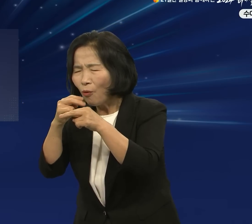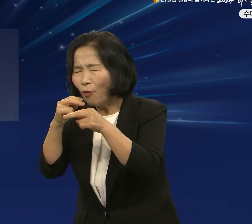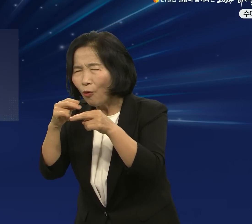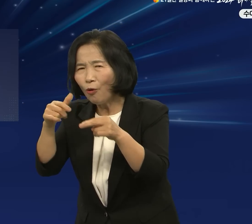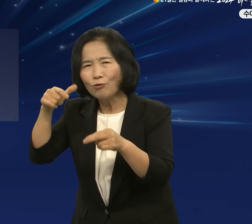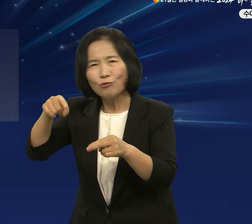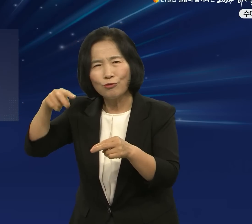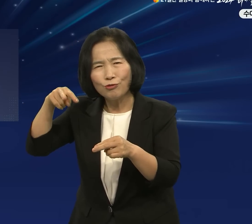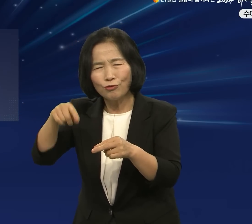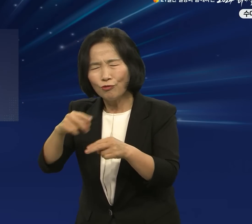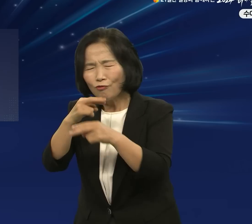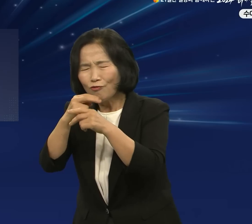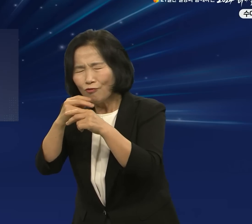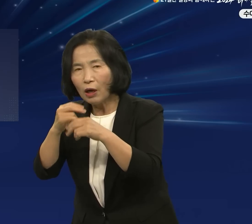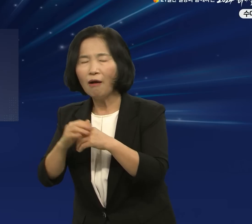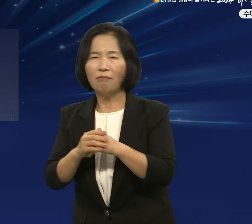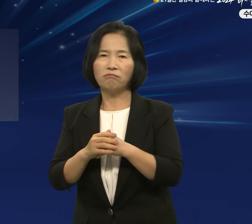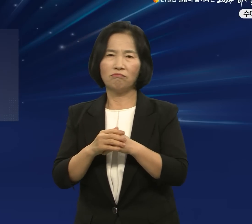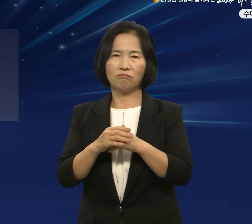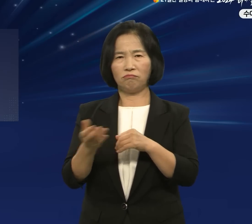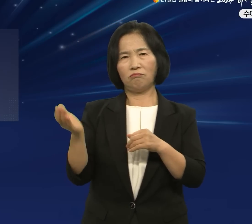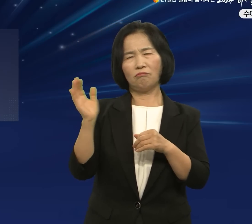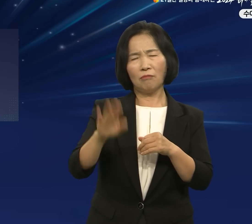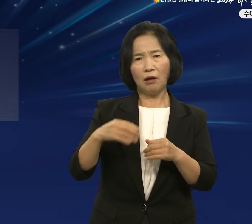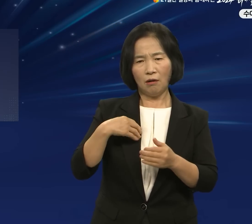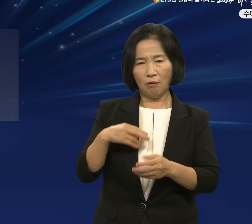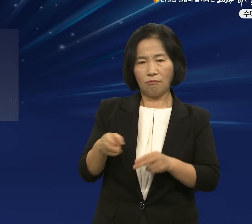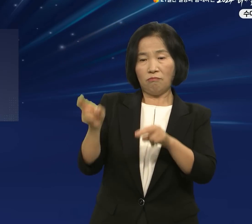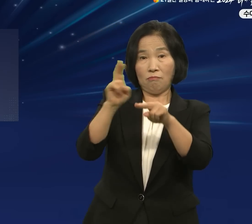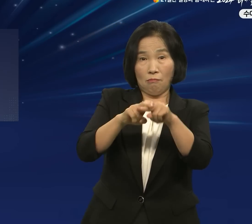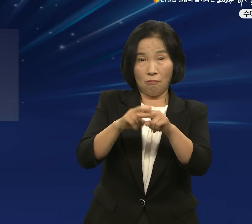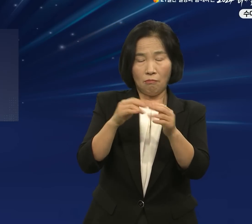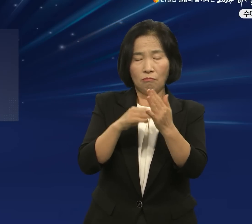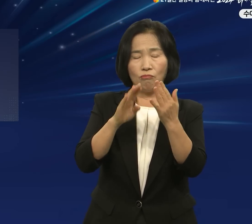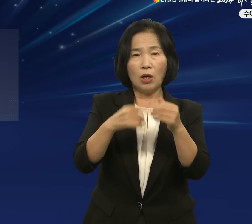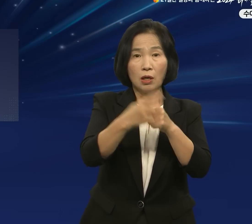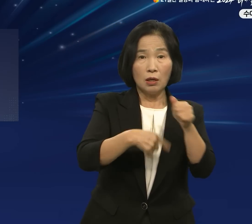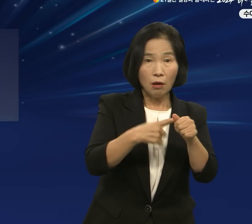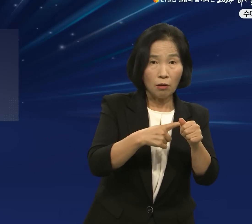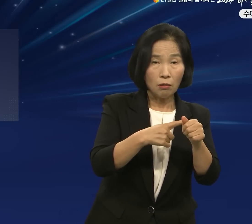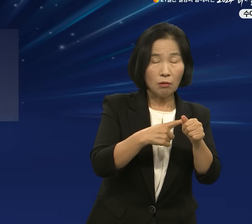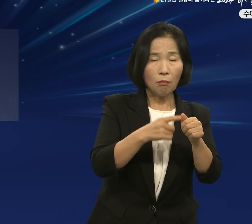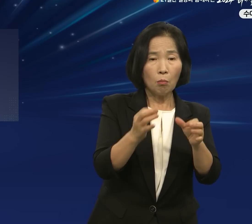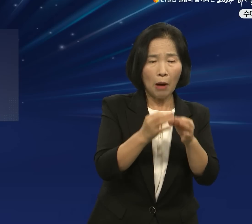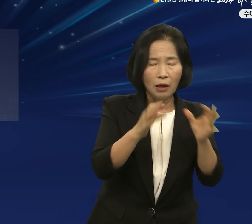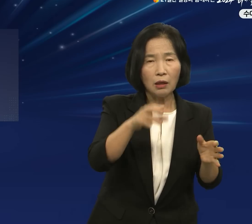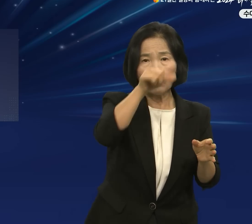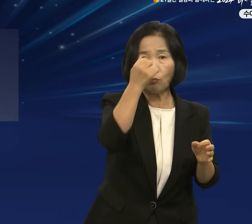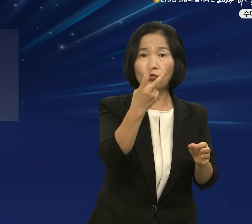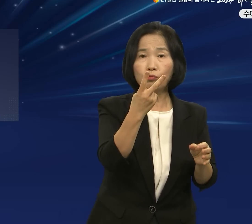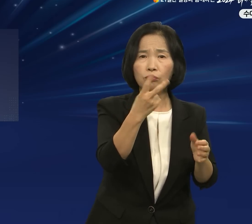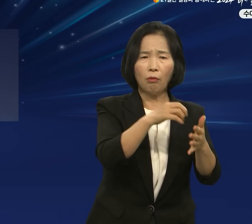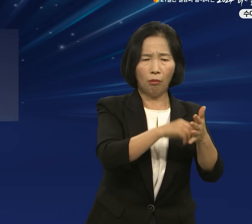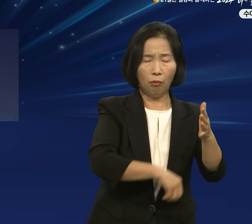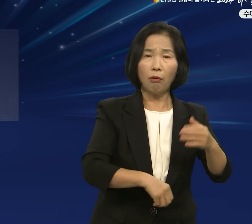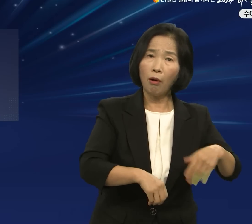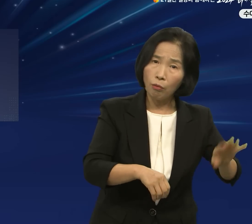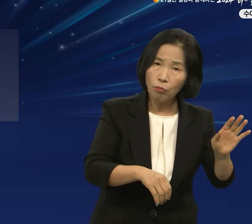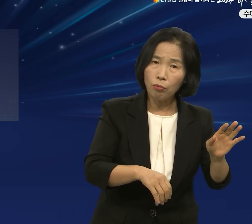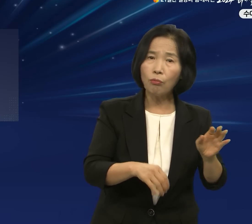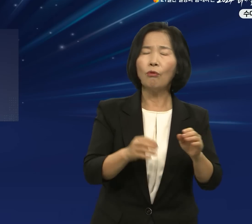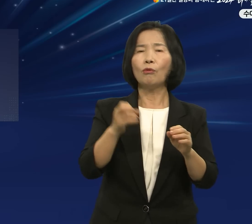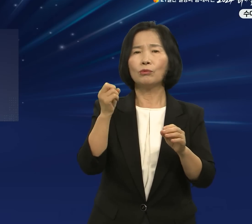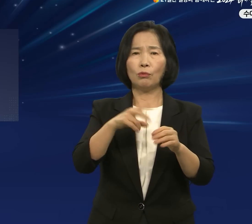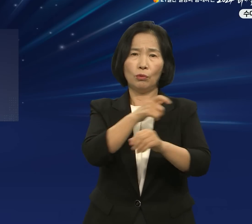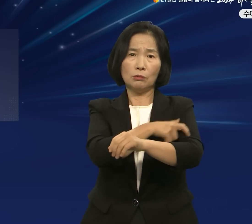그러나 1년 만에 장로님 2분이 교회를 나가셨고 1년 반 만에 집사님 가정